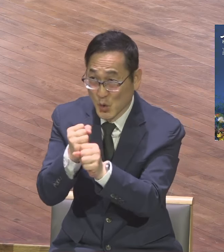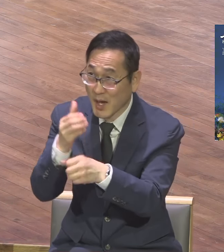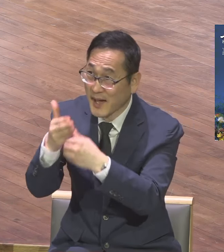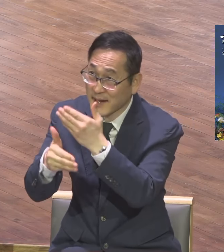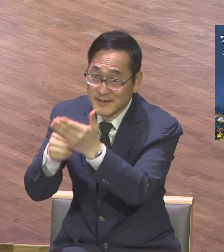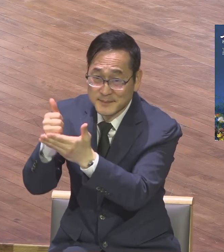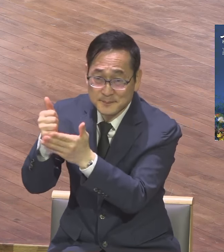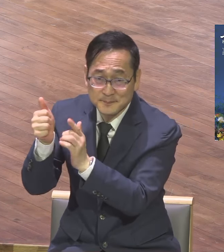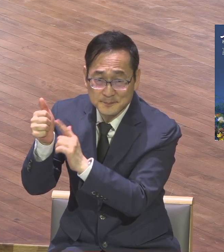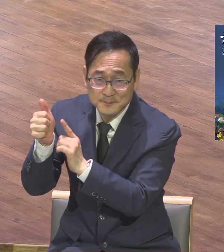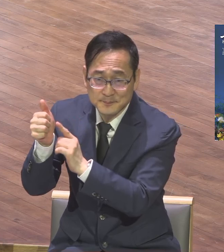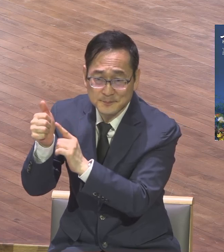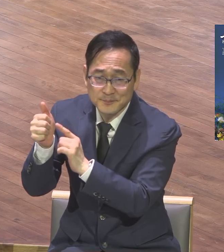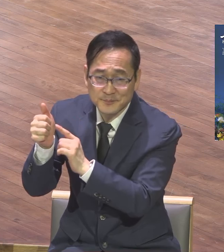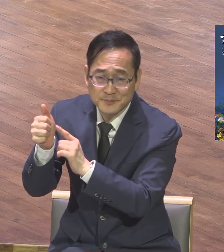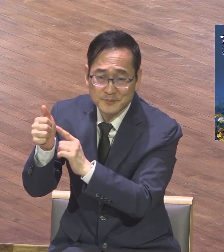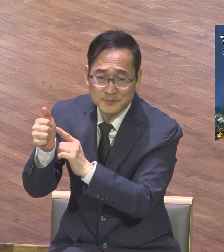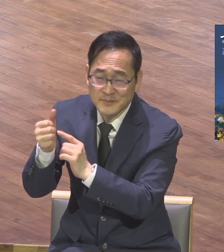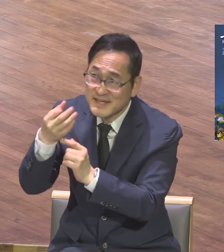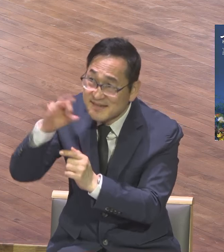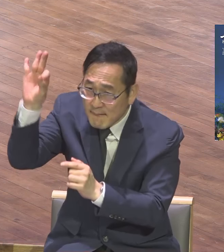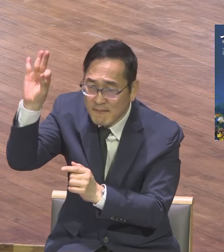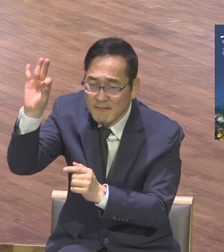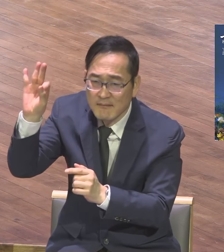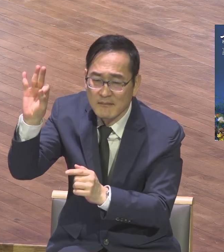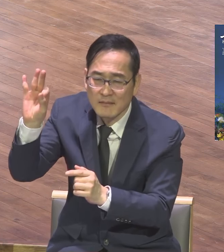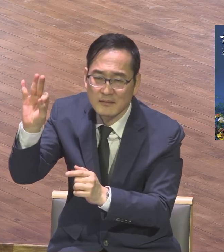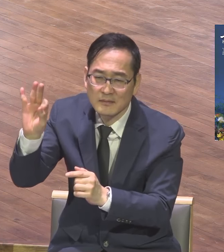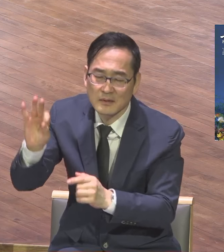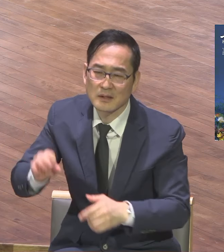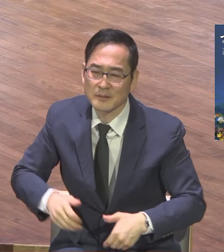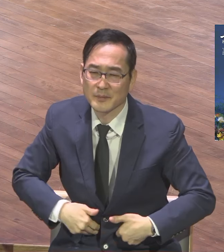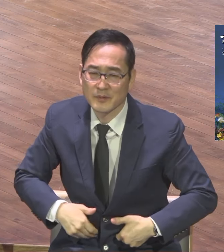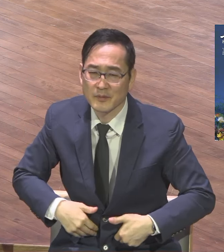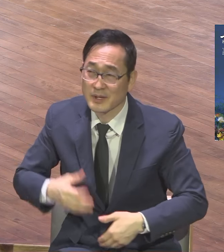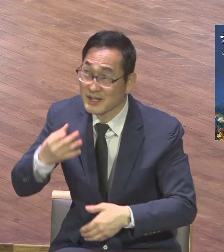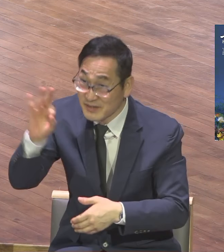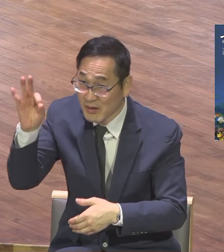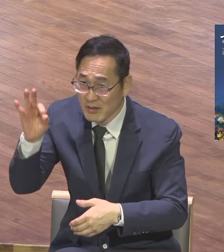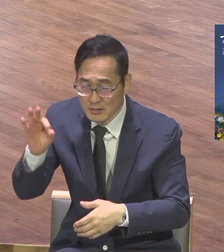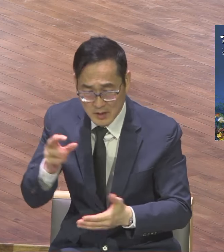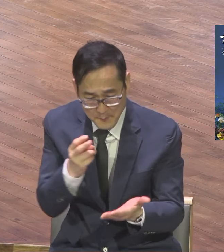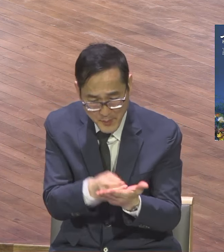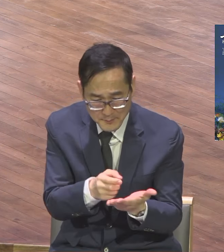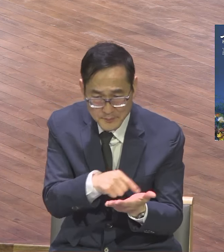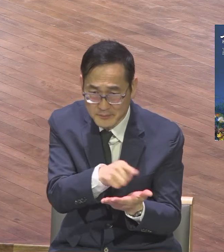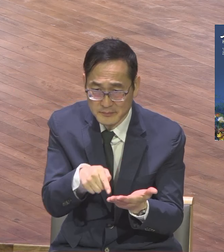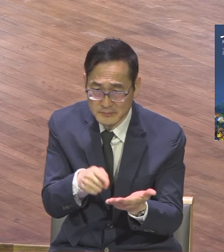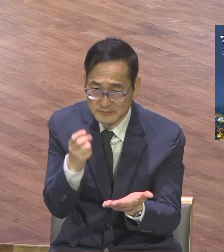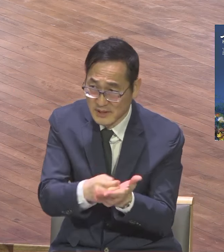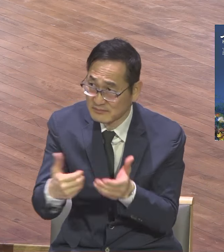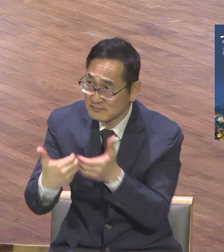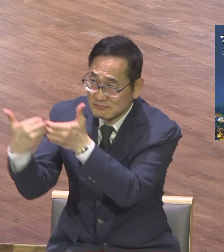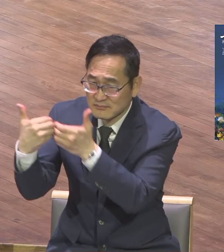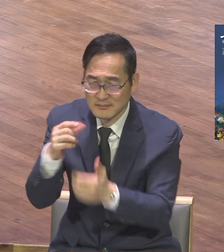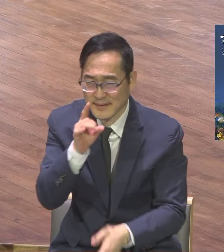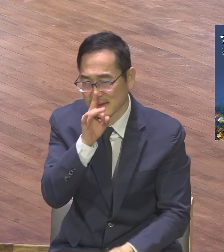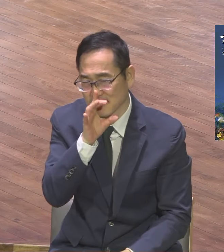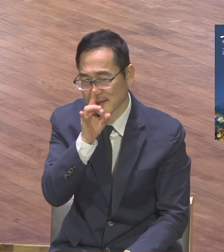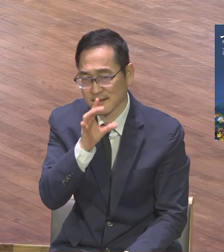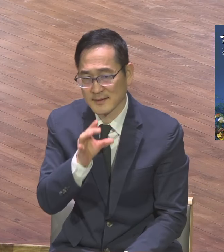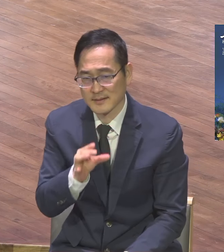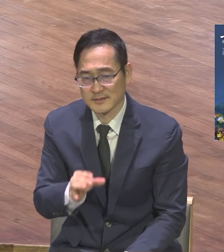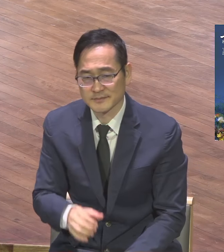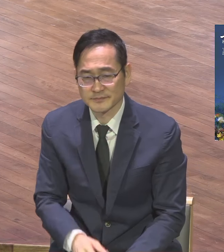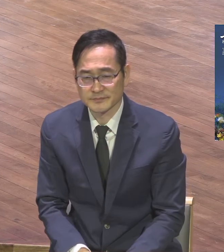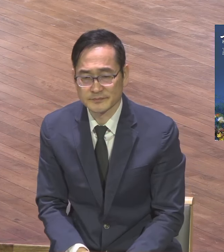따르도록 개혁해 나가야 됩니다. 영계 모든 성도들 항상 하나님 은혜가 이끄는 삶, 성경적 창조 질서에